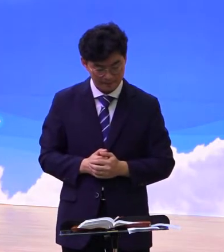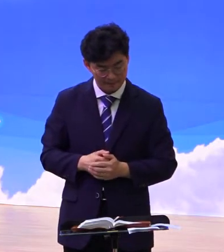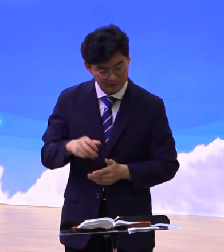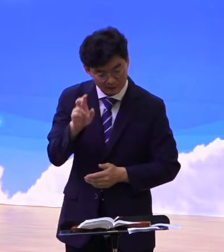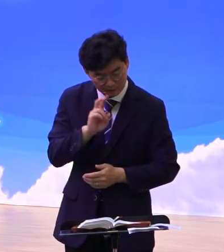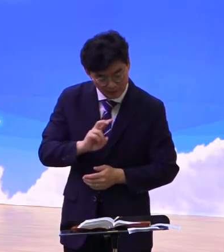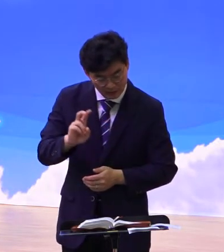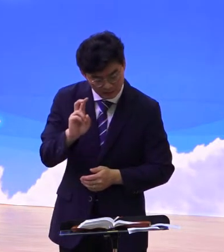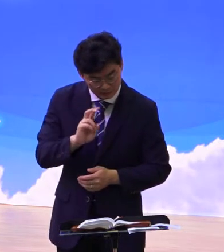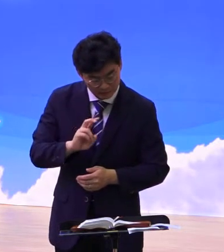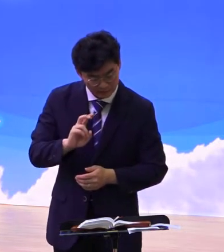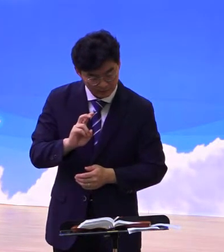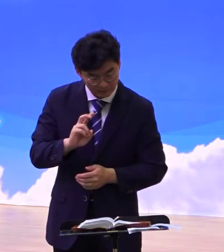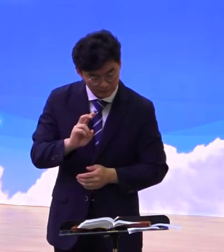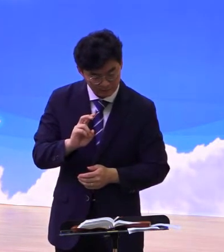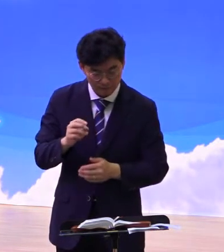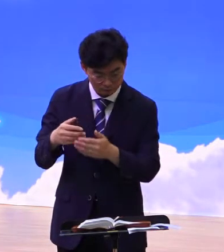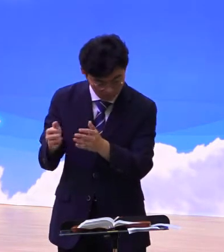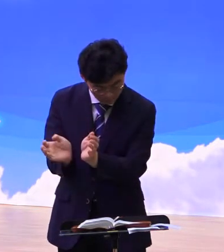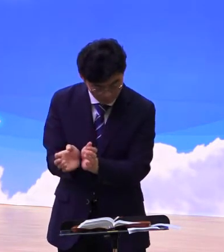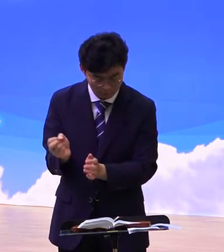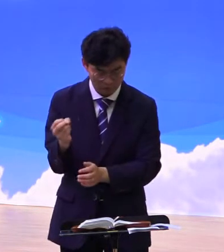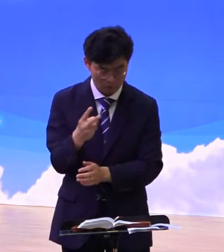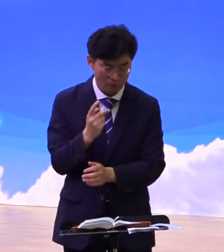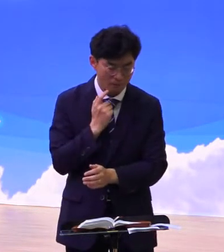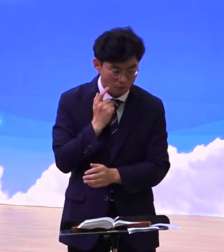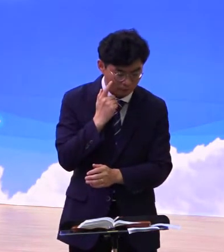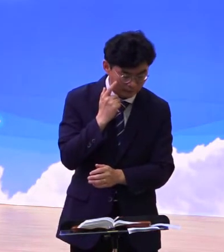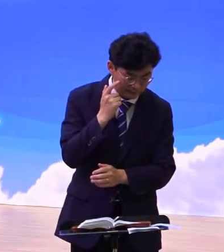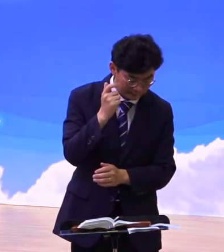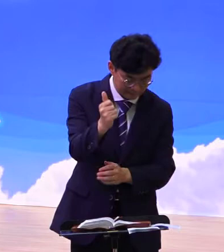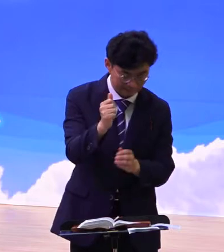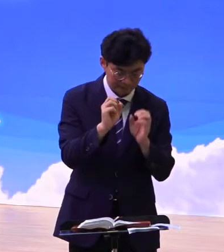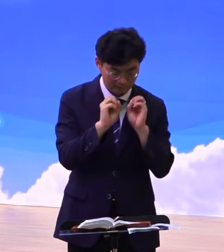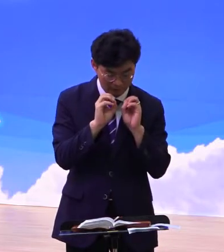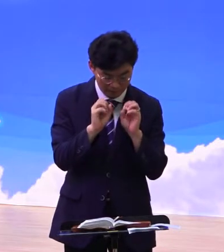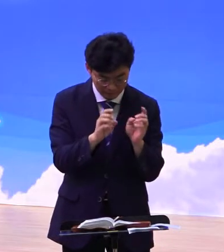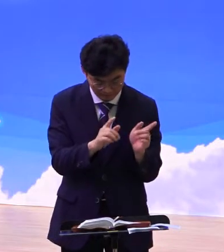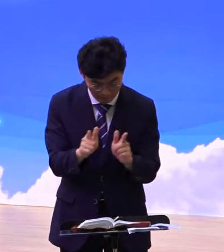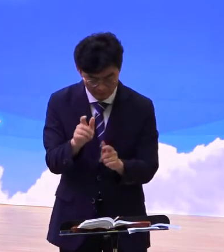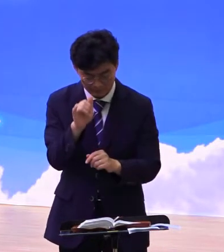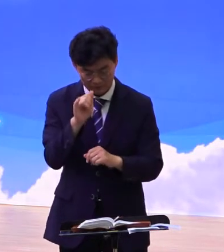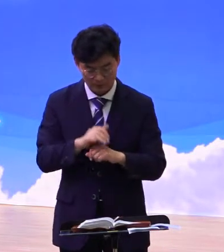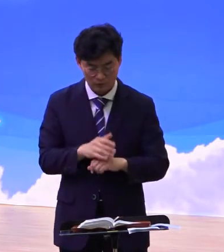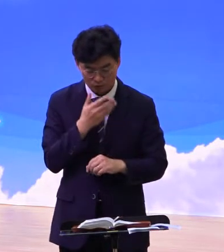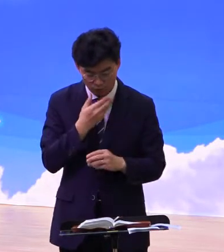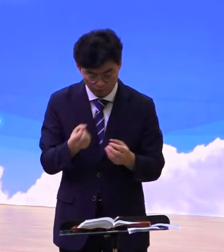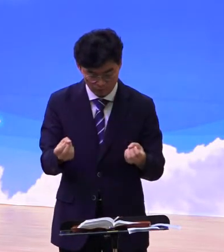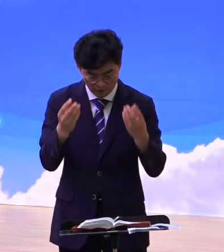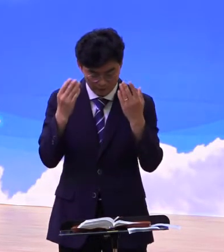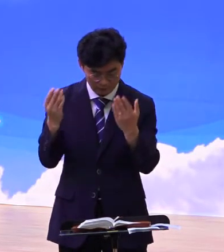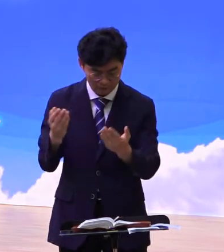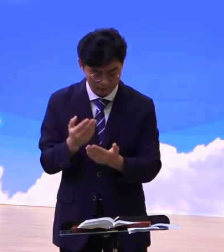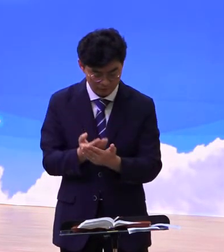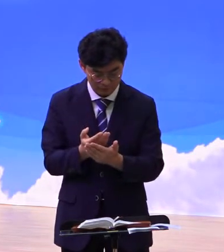준비하시는 우리 담임 목사님과 여러 교육자들이 있습니다. 주님 축복하여